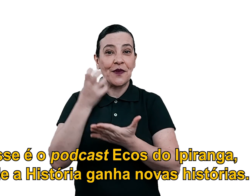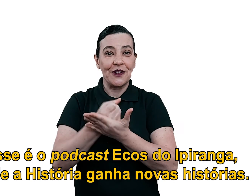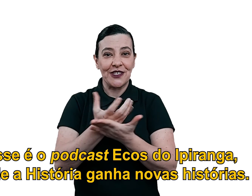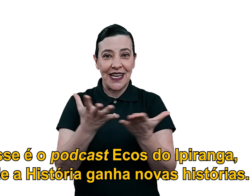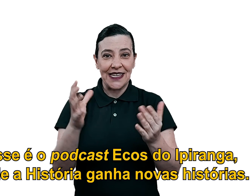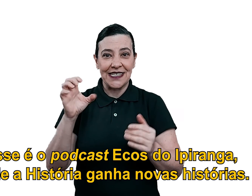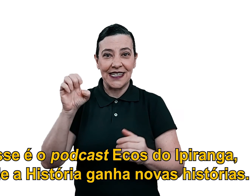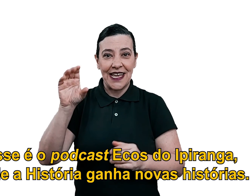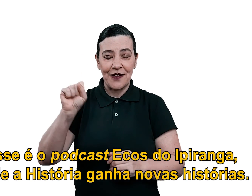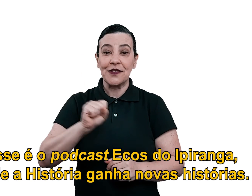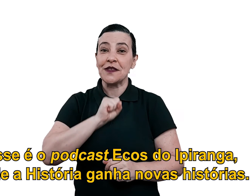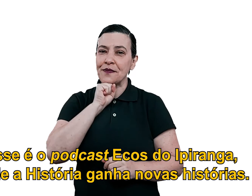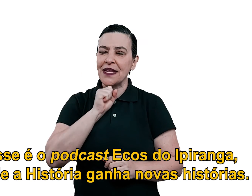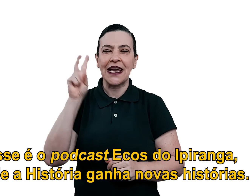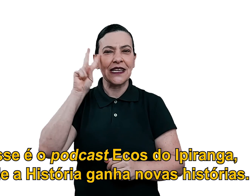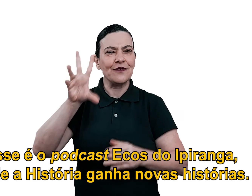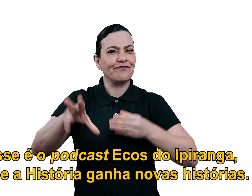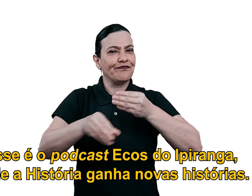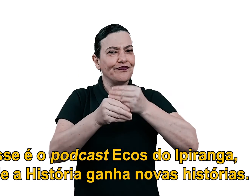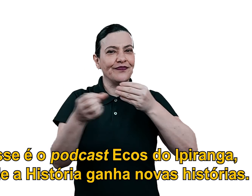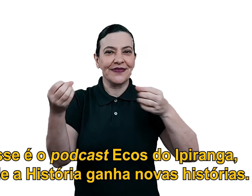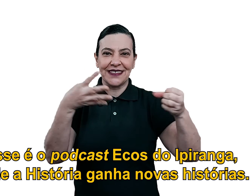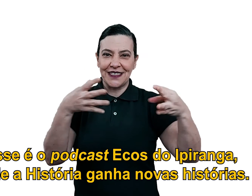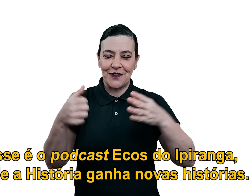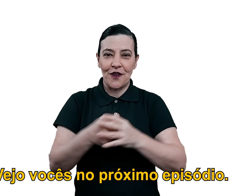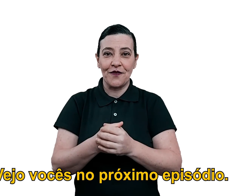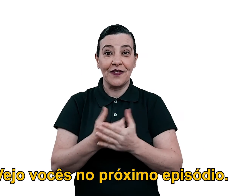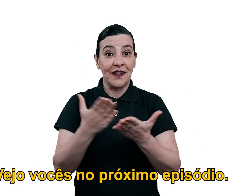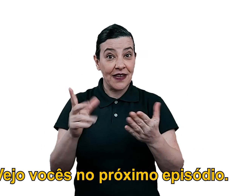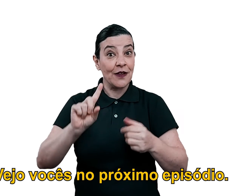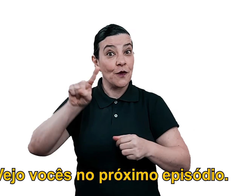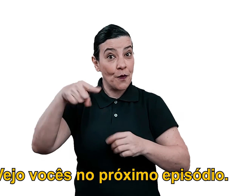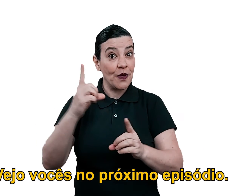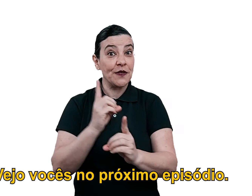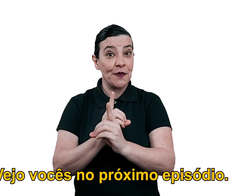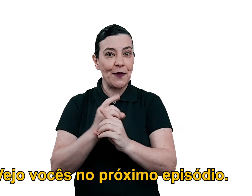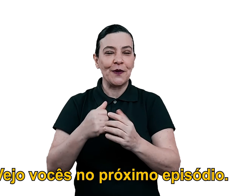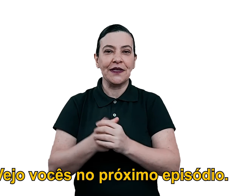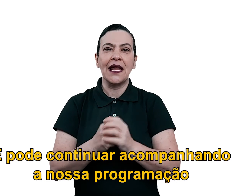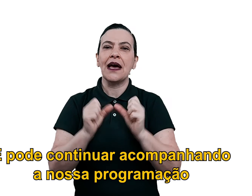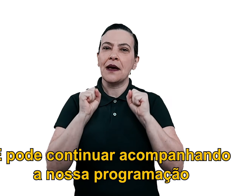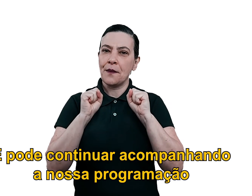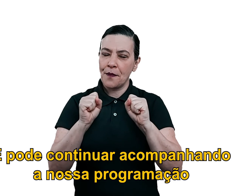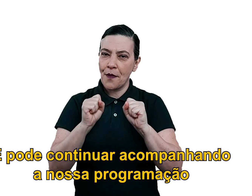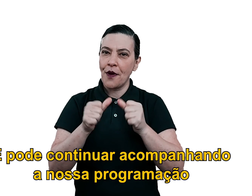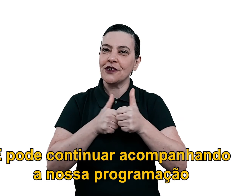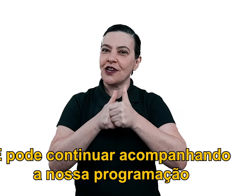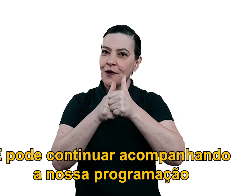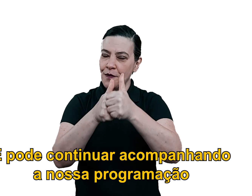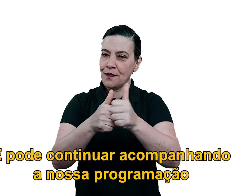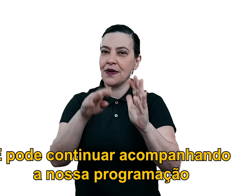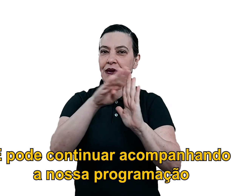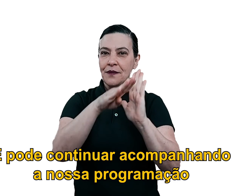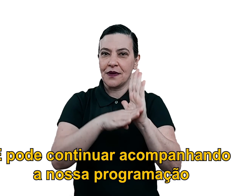é o podcast Ecos do Ipiranga, onde a história ganha novas histórias. Vejo vocês no próximo episódio e pode continuar